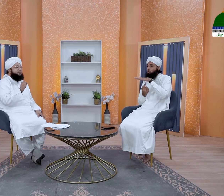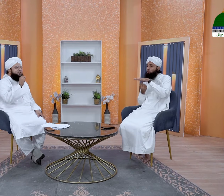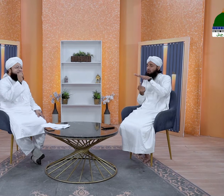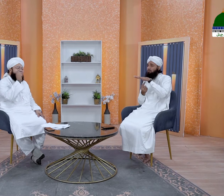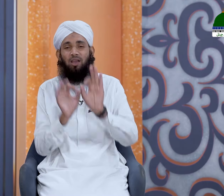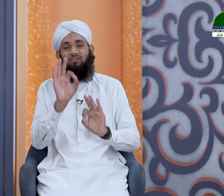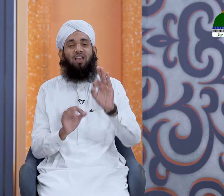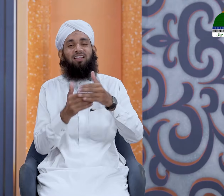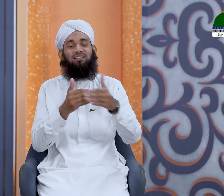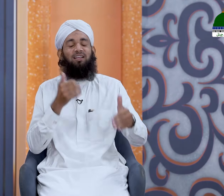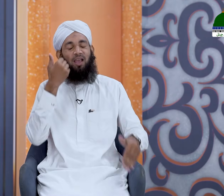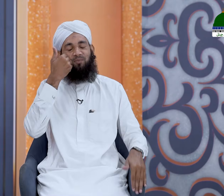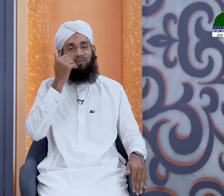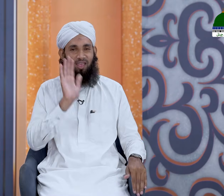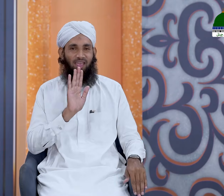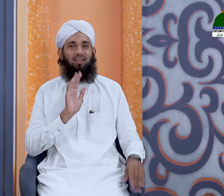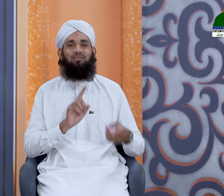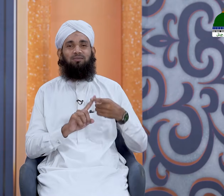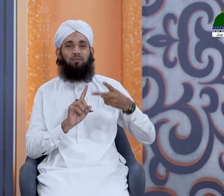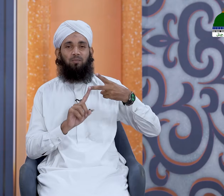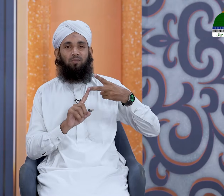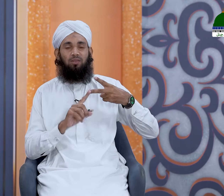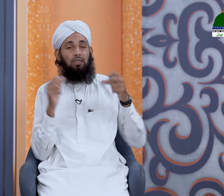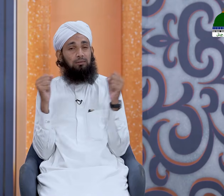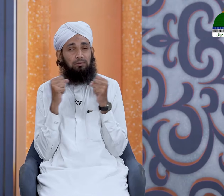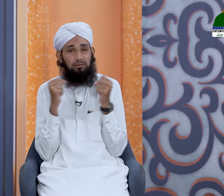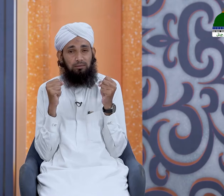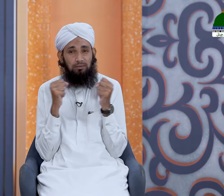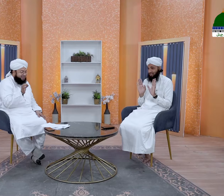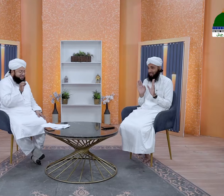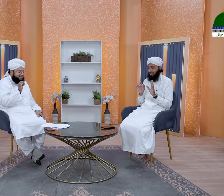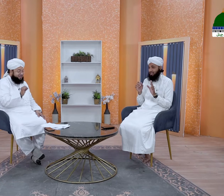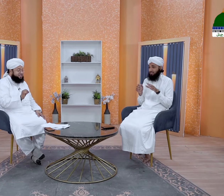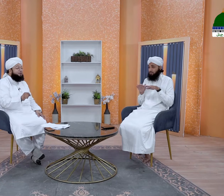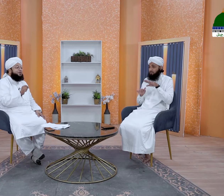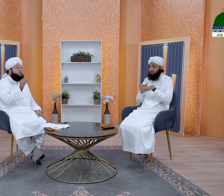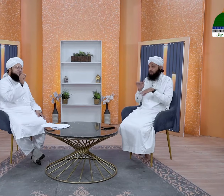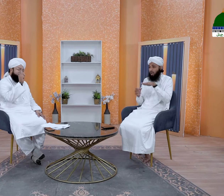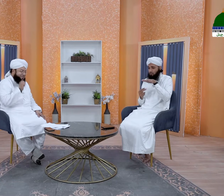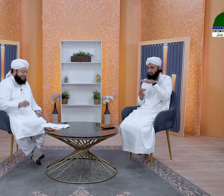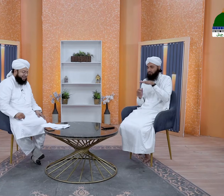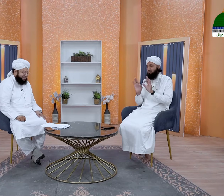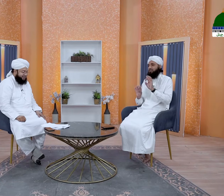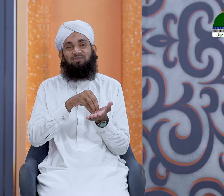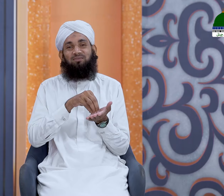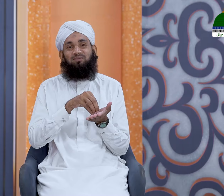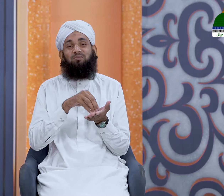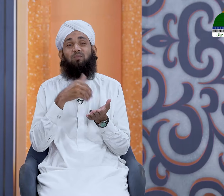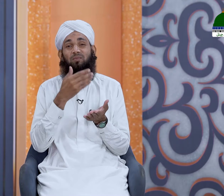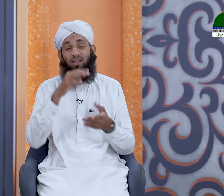پاؤں کی حفاظت رہتی ہے. نیز موسم سرما میں سردی سے بھی پاؤں محفوظ رہتے ہیں اور گرمیوں میں دھوپ